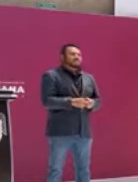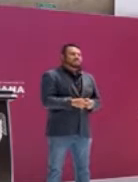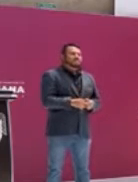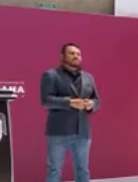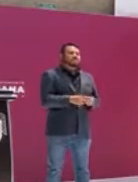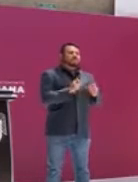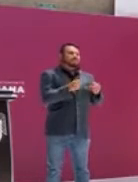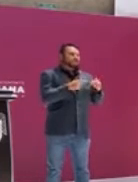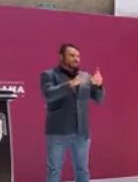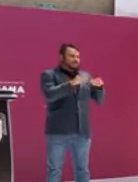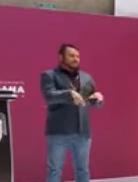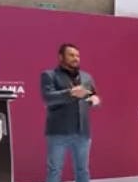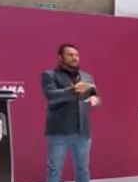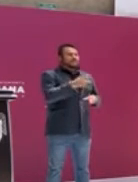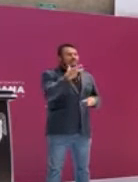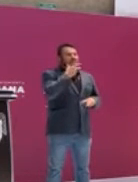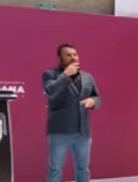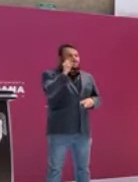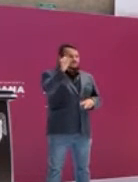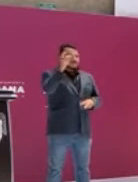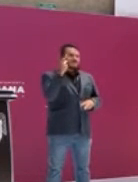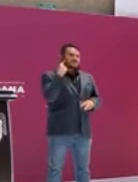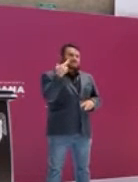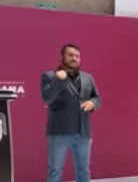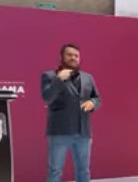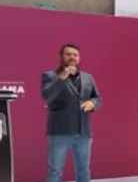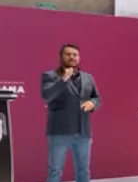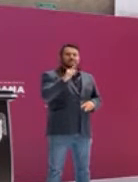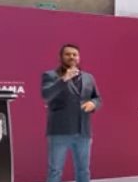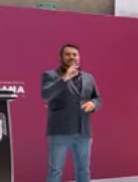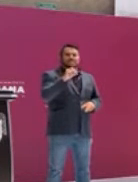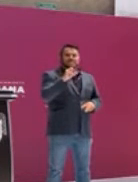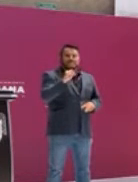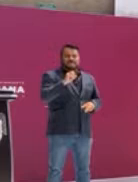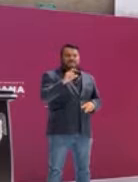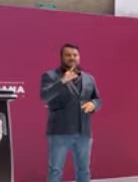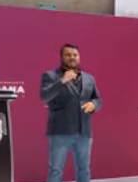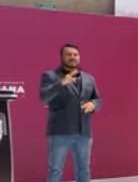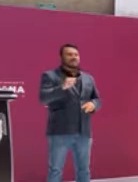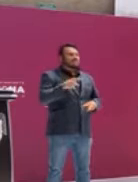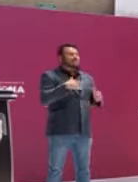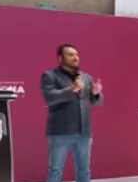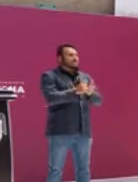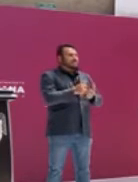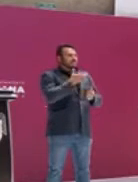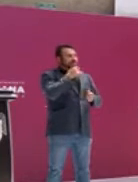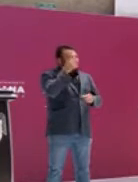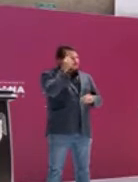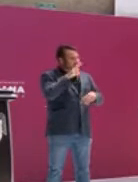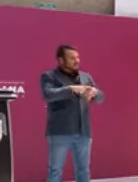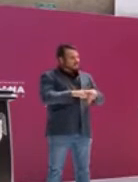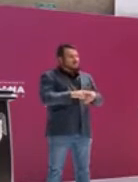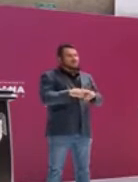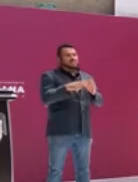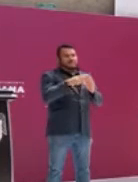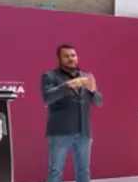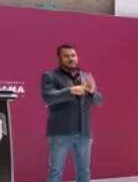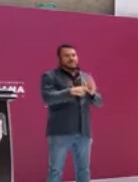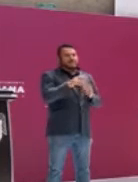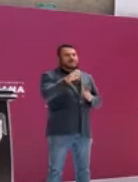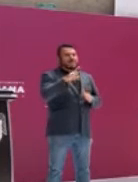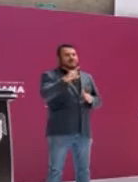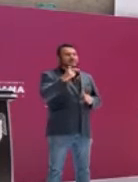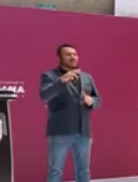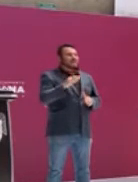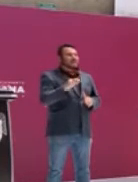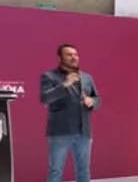Y en representación del síndico procurador, Alfonso Rafael Leiva Pérez, se encuentra con nosotros el director de Normatividad, Edgar